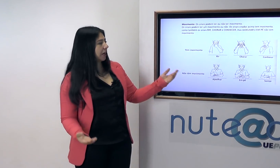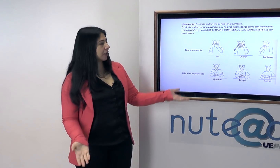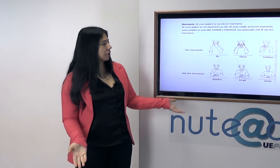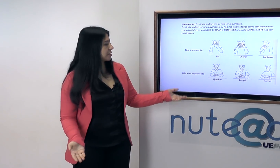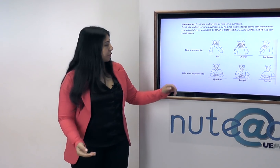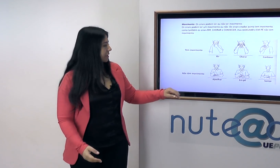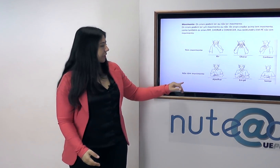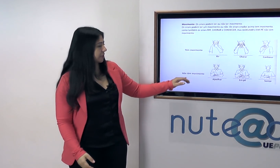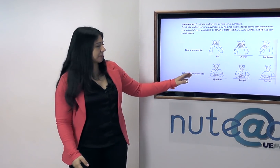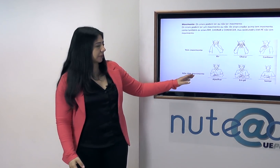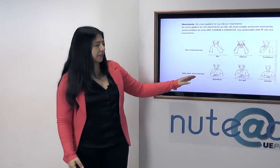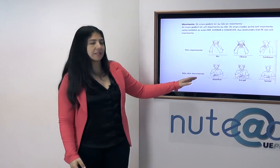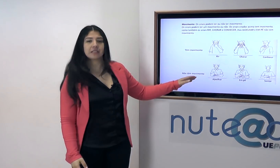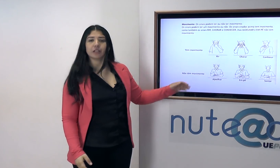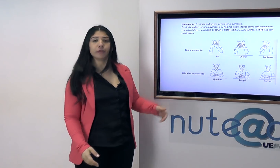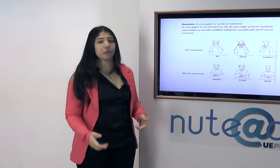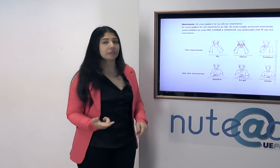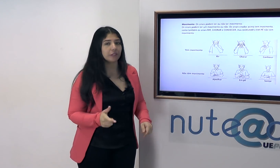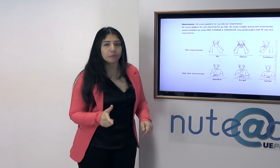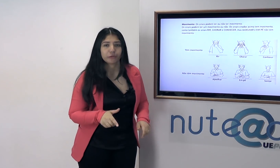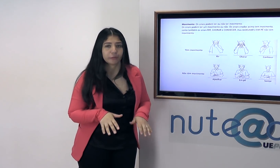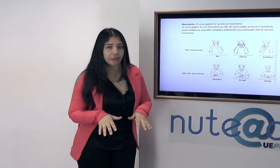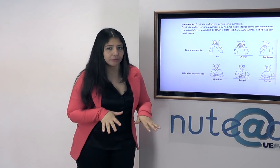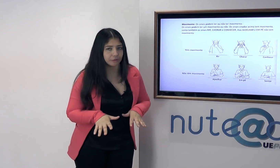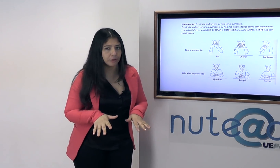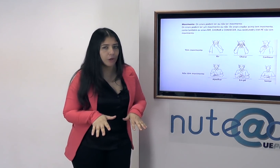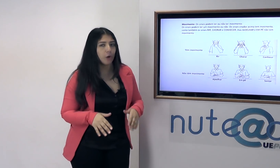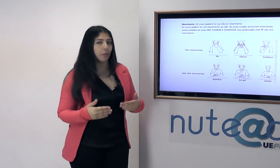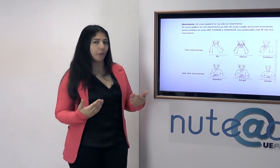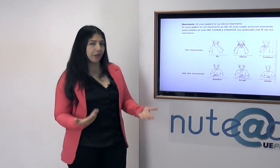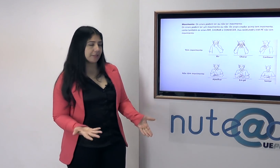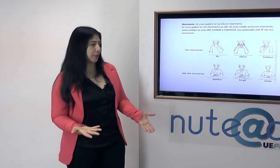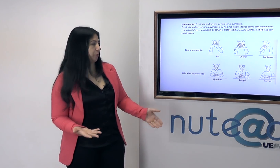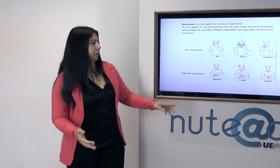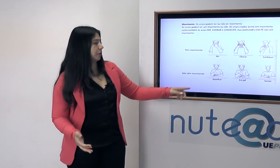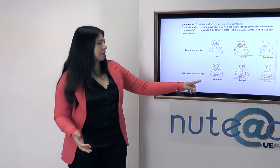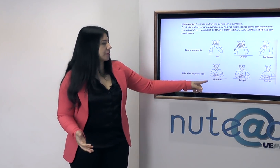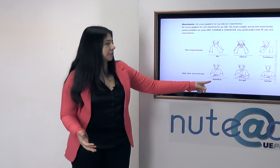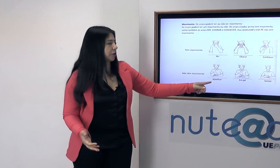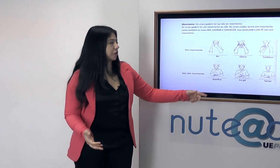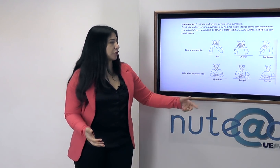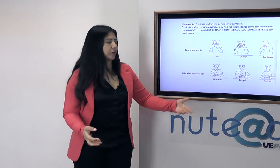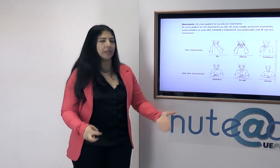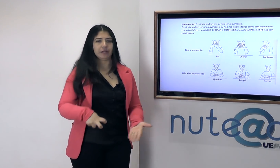Aí nós temos aqueles sinais que não vão ter movimento. Por exemplo, sinal de ajoelhar.